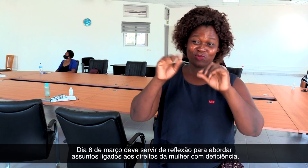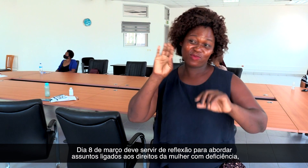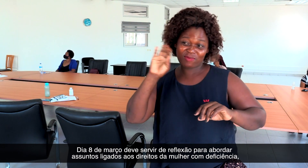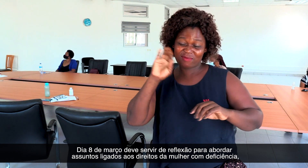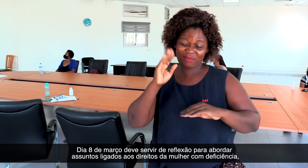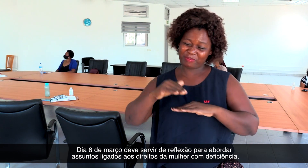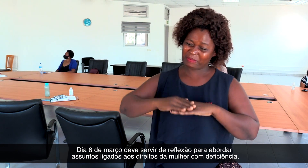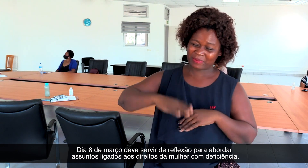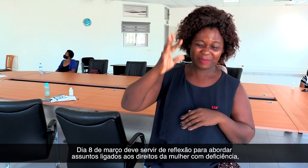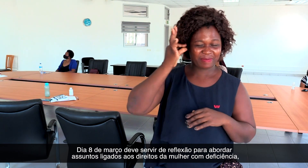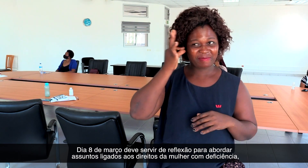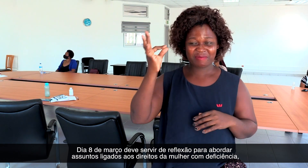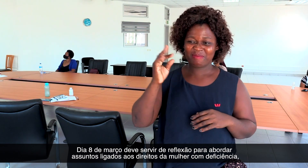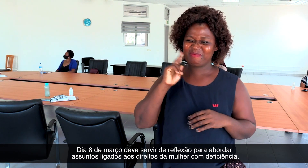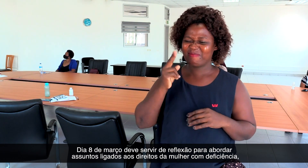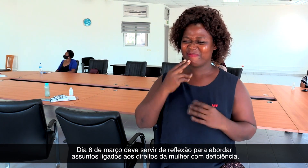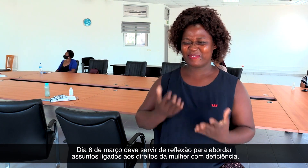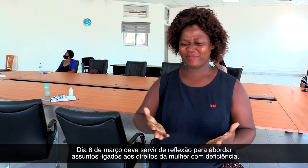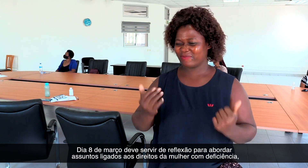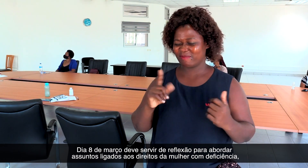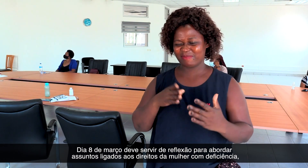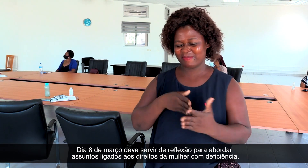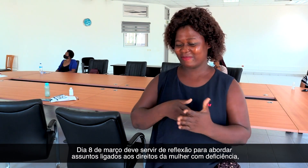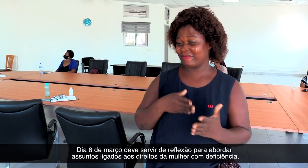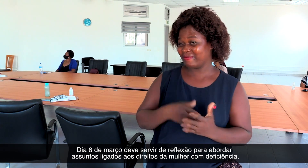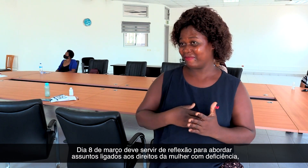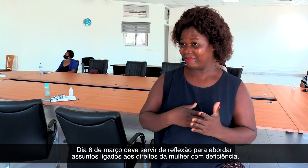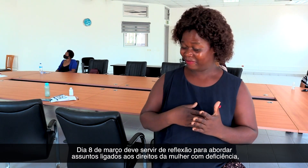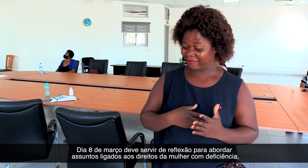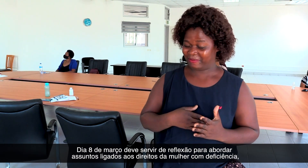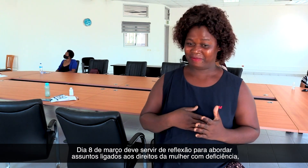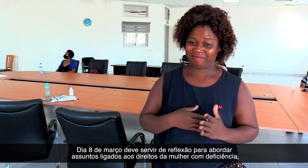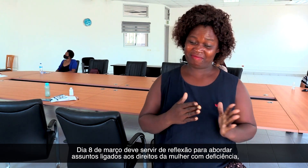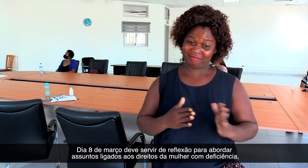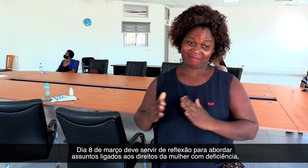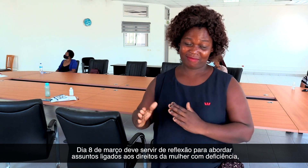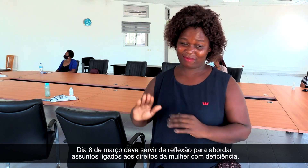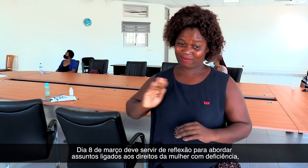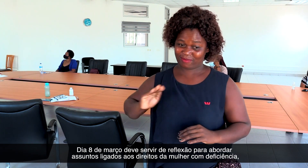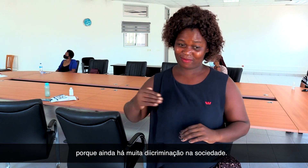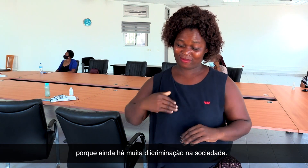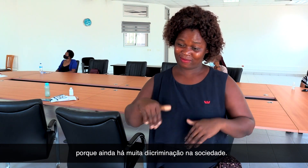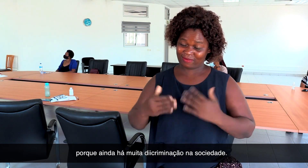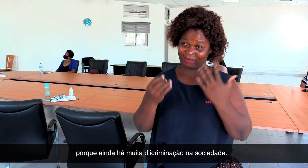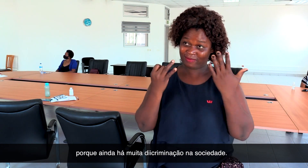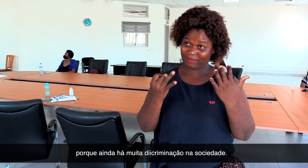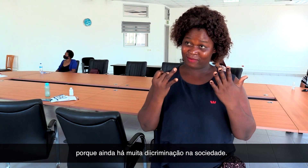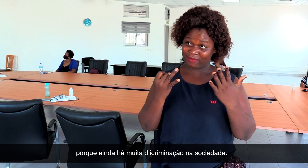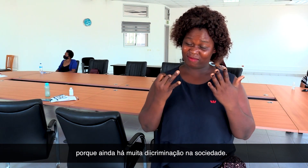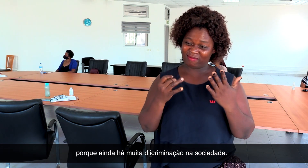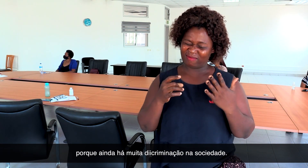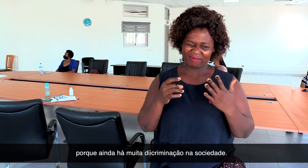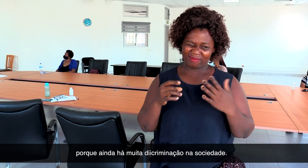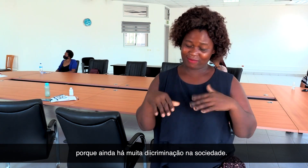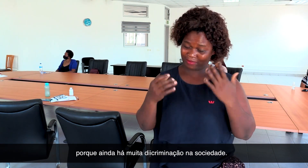Dia 8 de março deve servir de reflexão para abordar assuntos ligados aos direitos da mulher com deficiência porque ainda